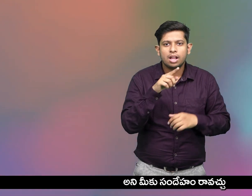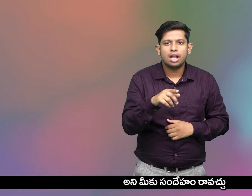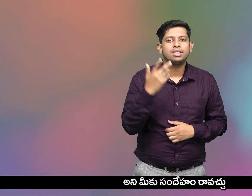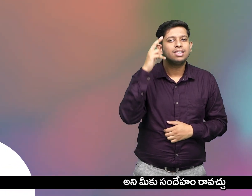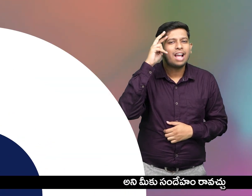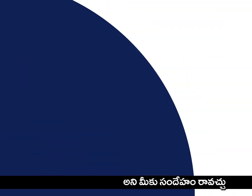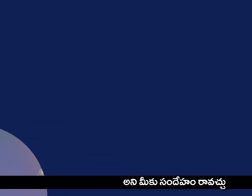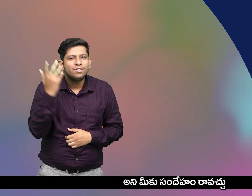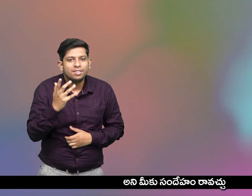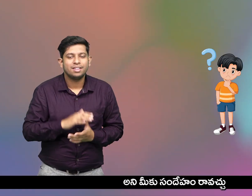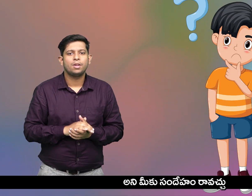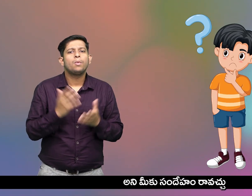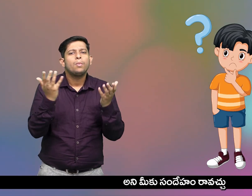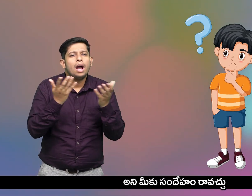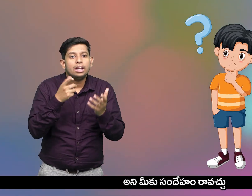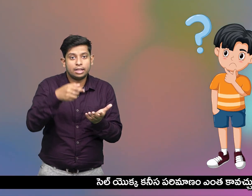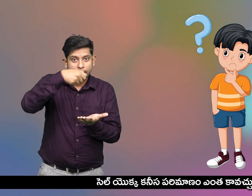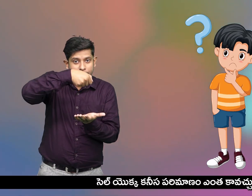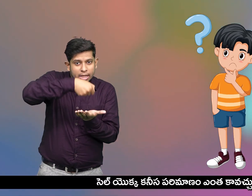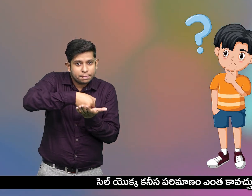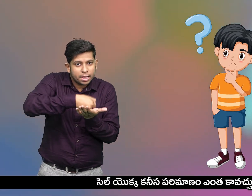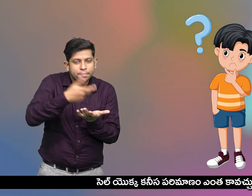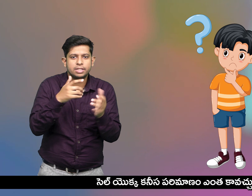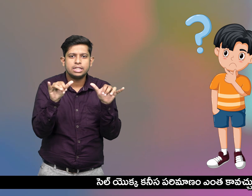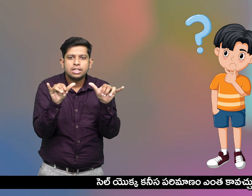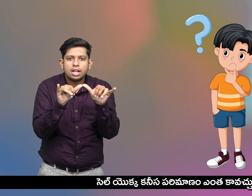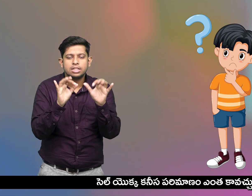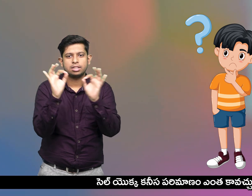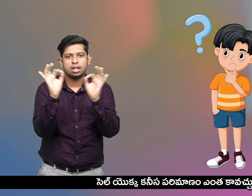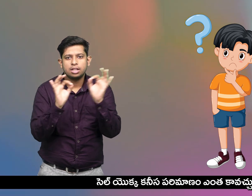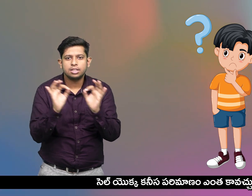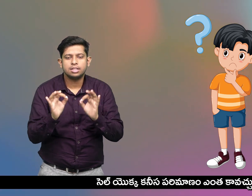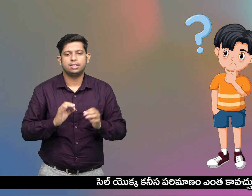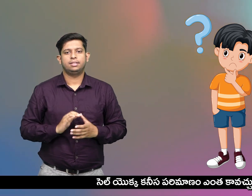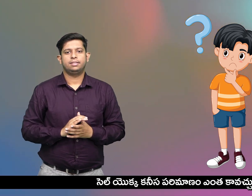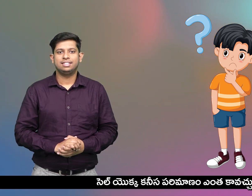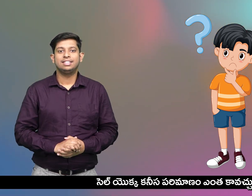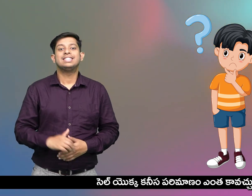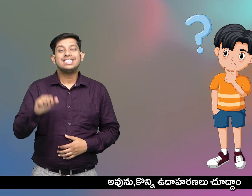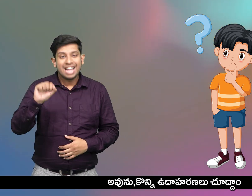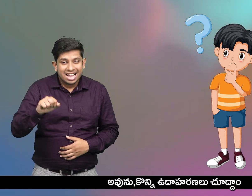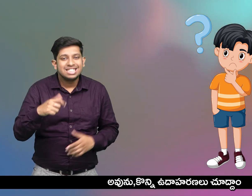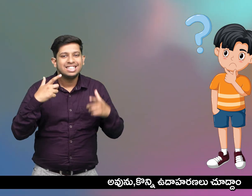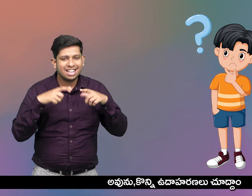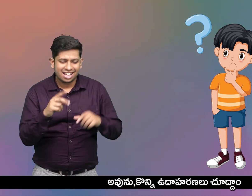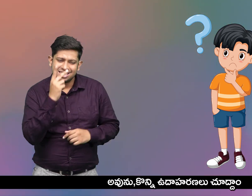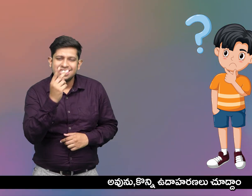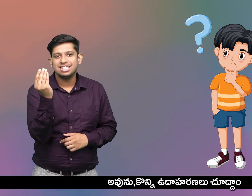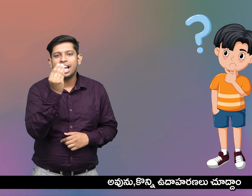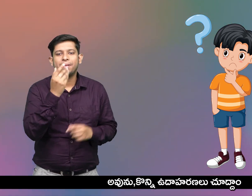అని మీకు సందేహం రావచ్చు. సెల్ యొక్క కనీస పరిమాణం ఎంత కావచ్చు? అవును, కొన్ని